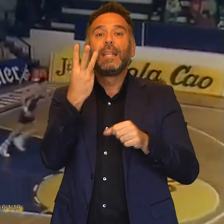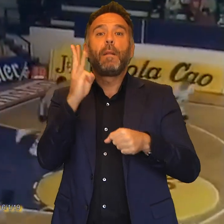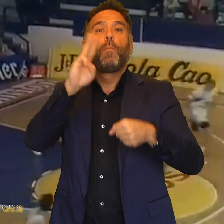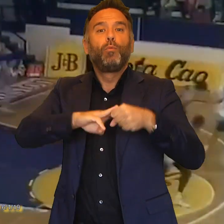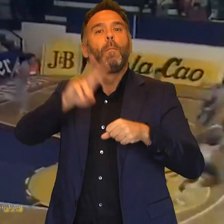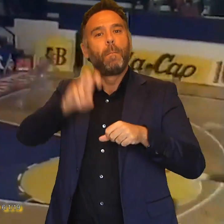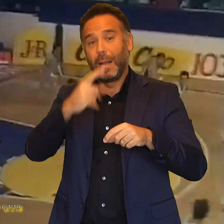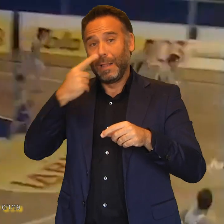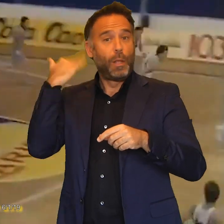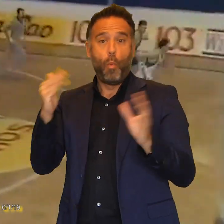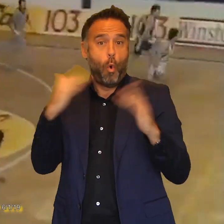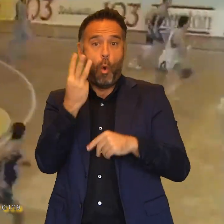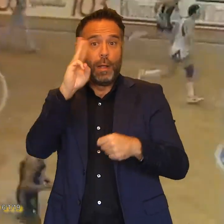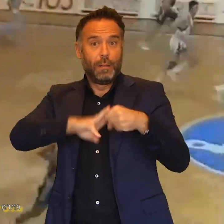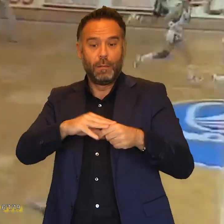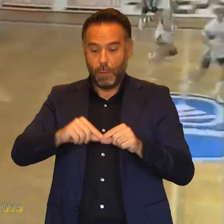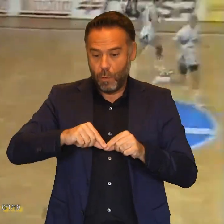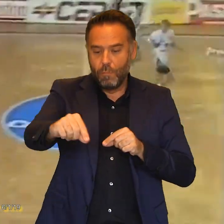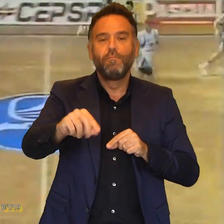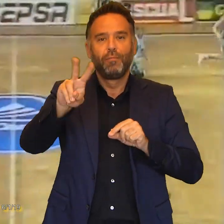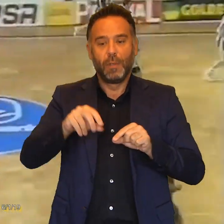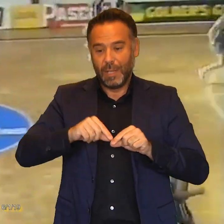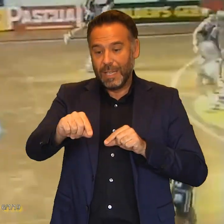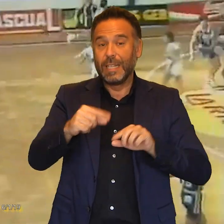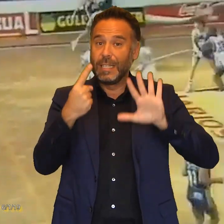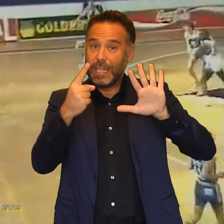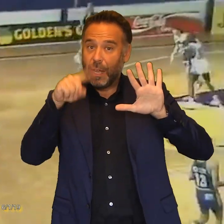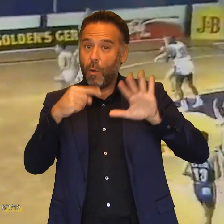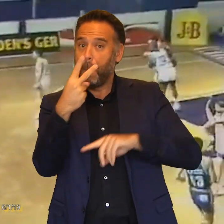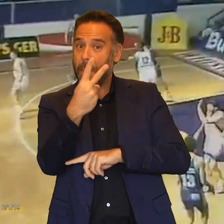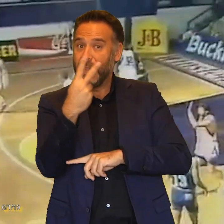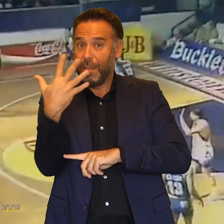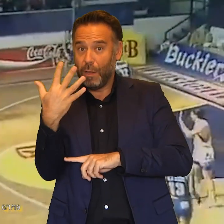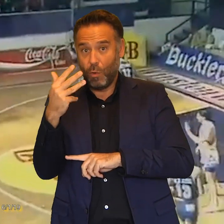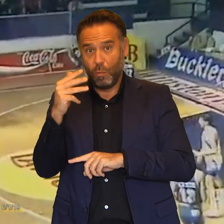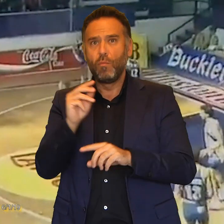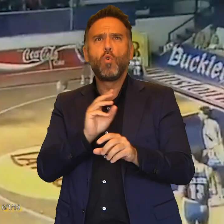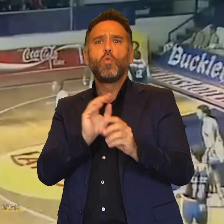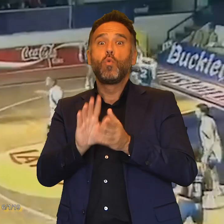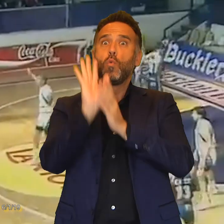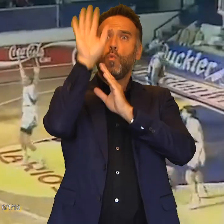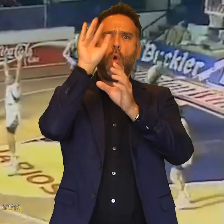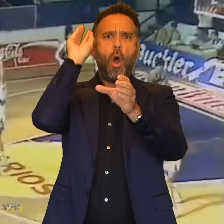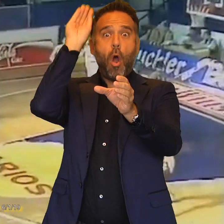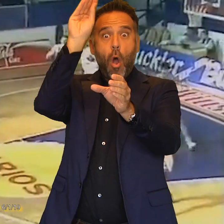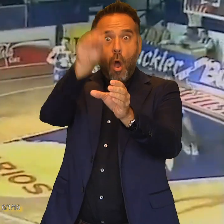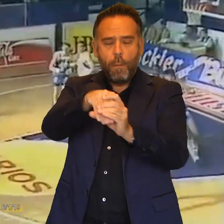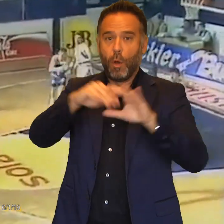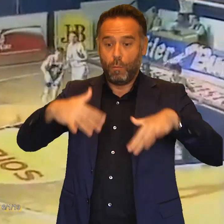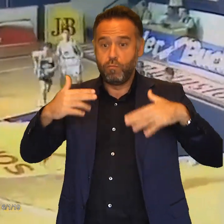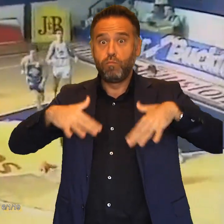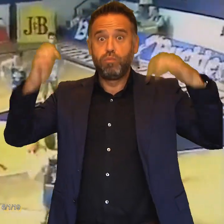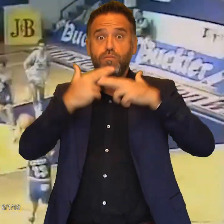de entender el juego ofensivo. Cada canasta, desde los 6,25, era celebrado con especial